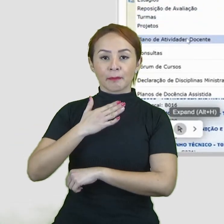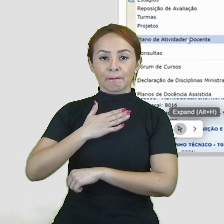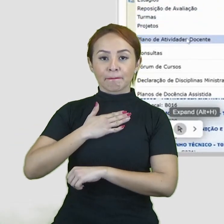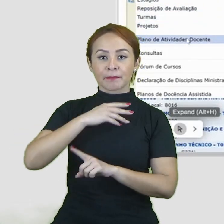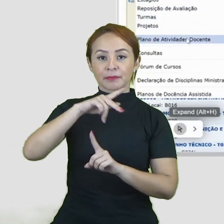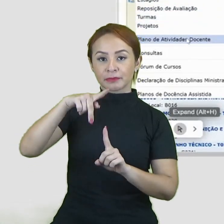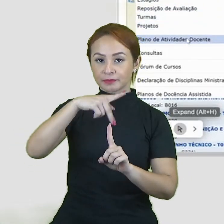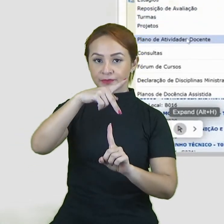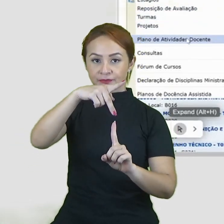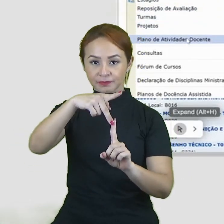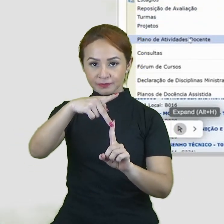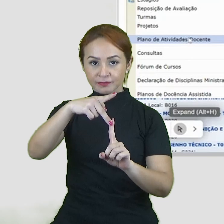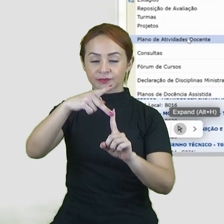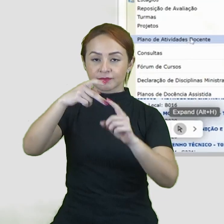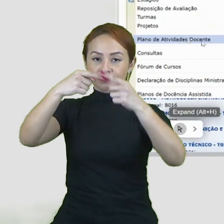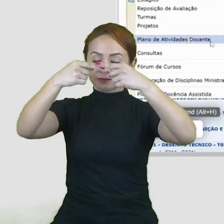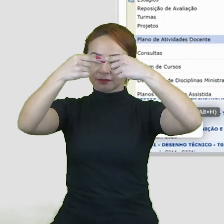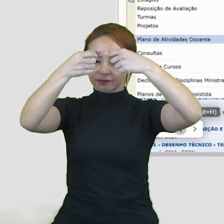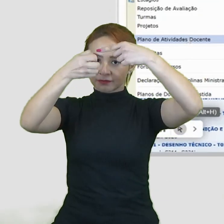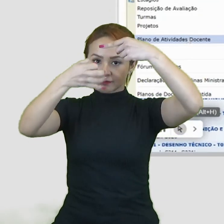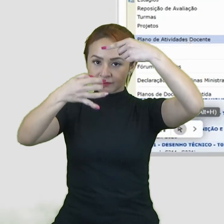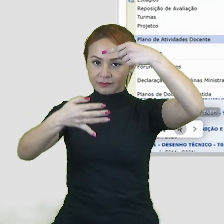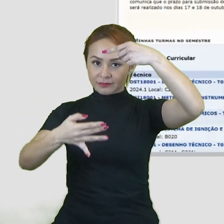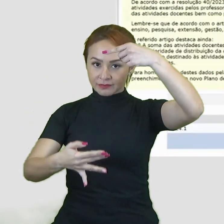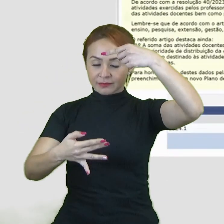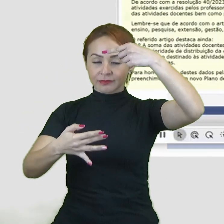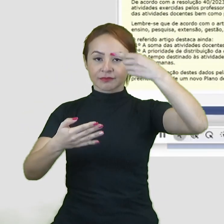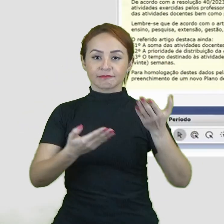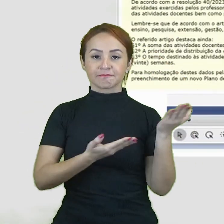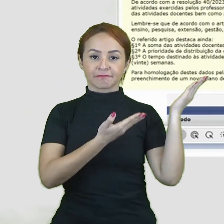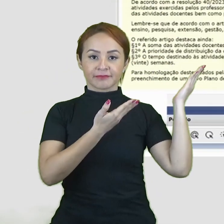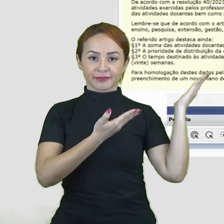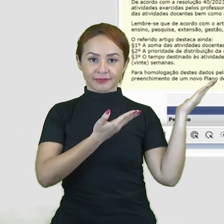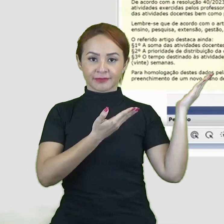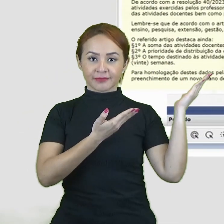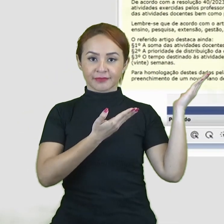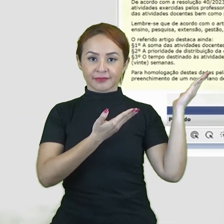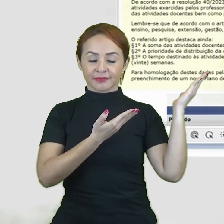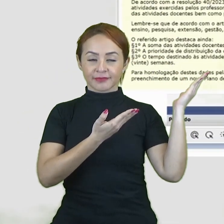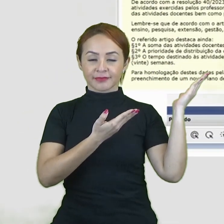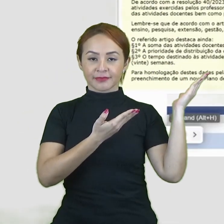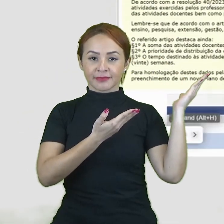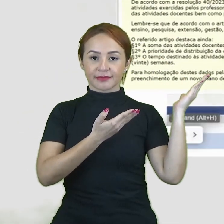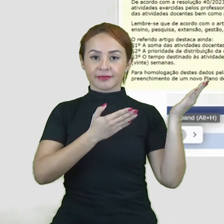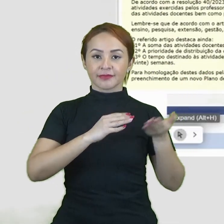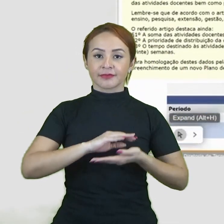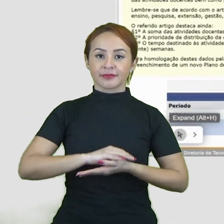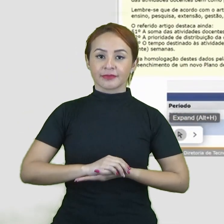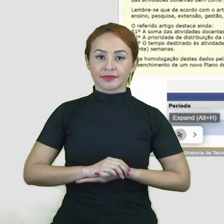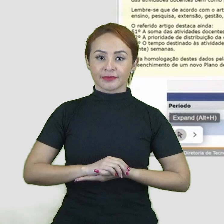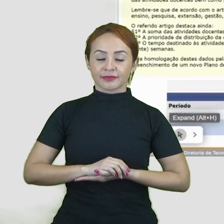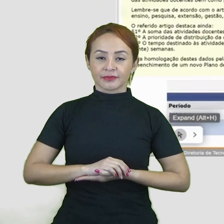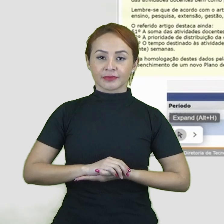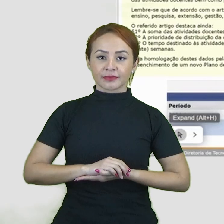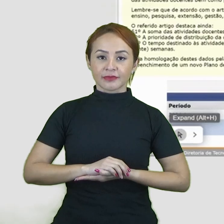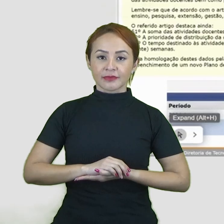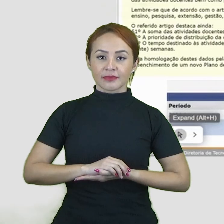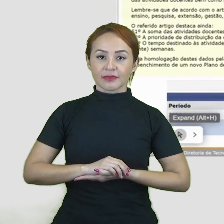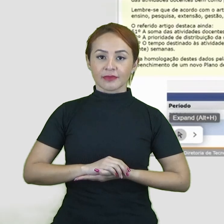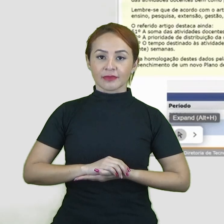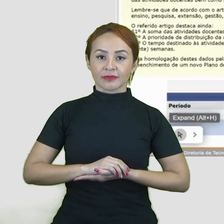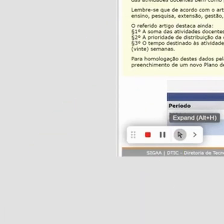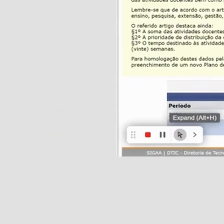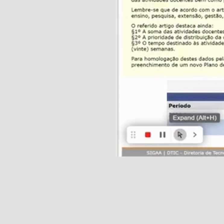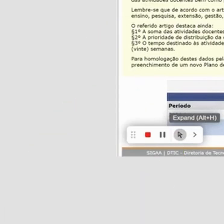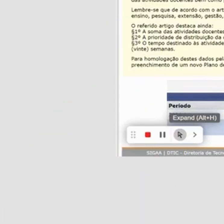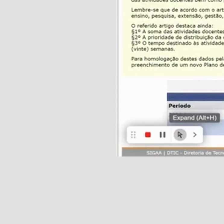atividades docentes. Então, você vai em Meus Planos, vai rodar, né, vai